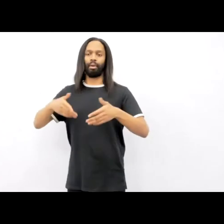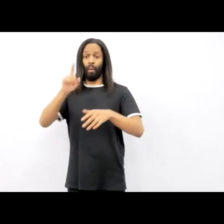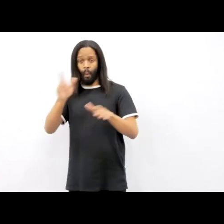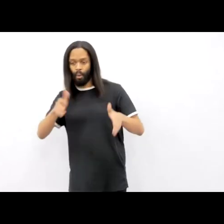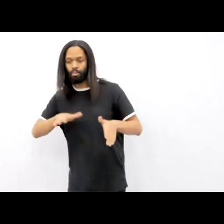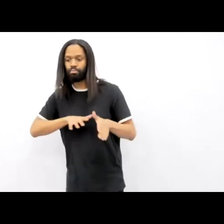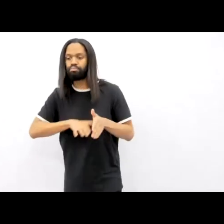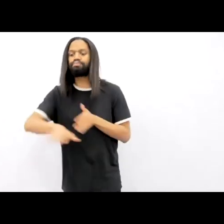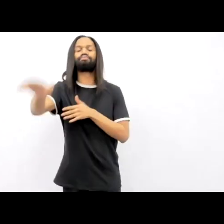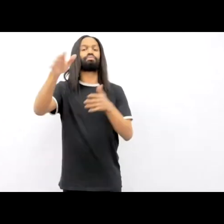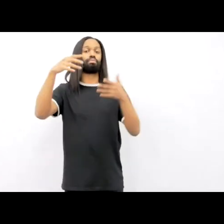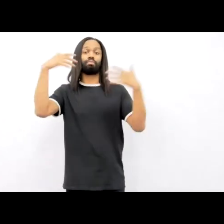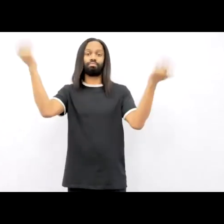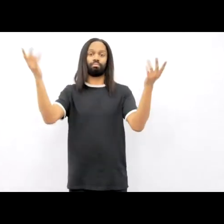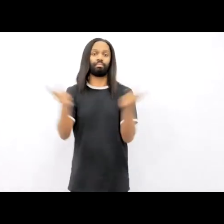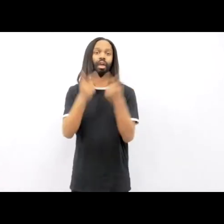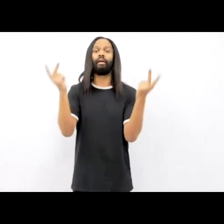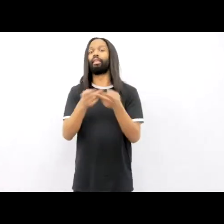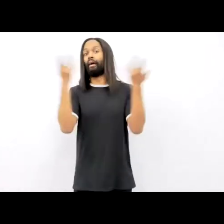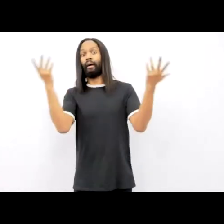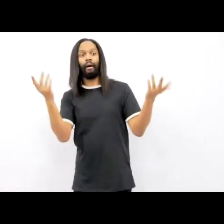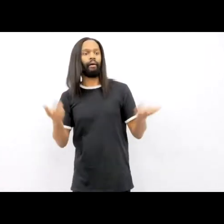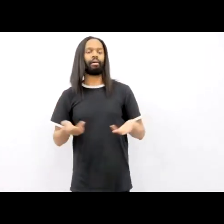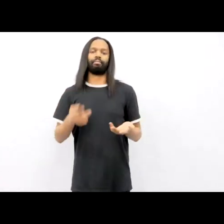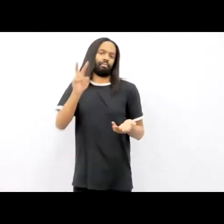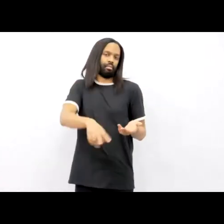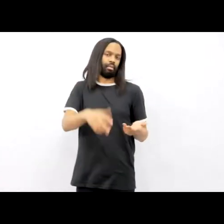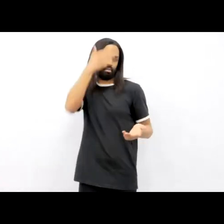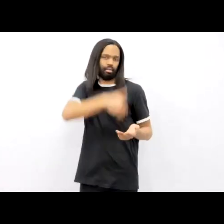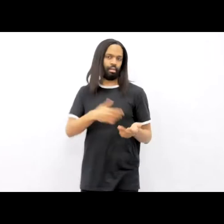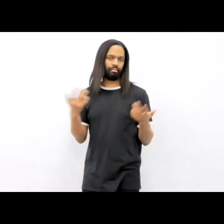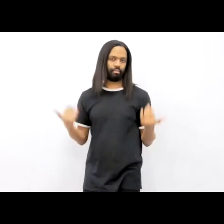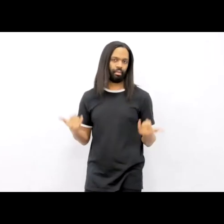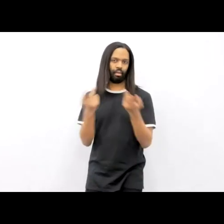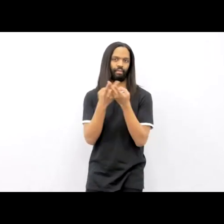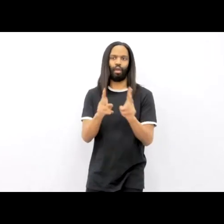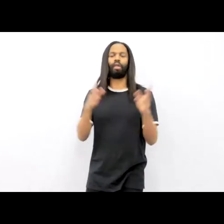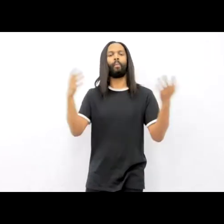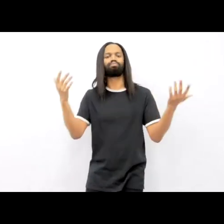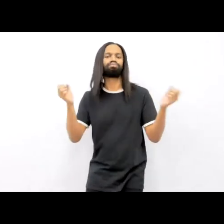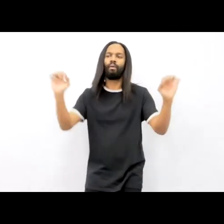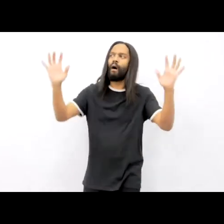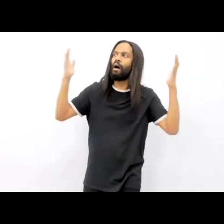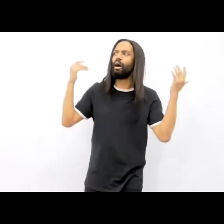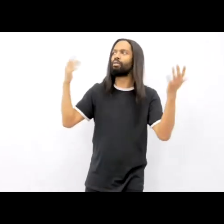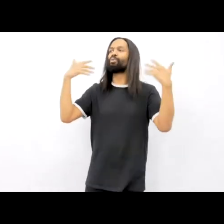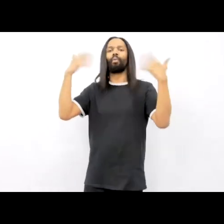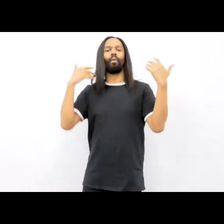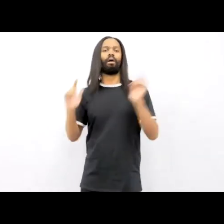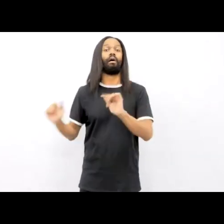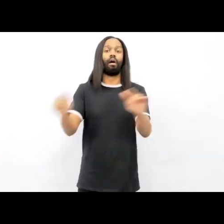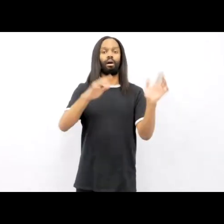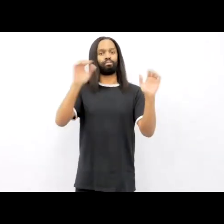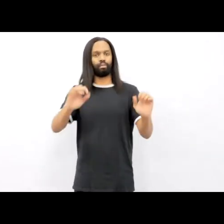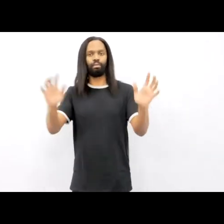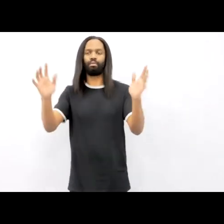espace urbain déjà dense en termes de présence d'espaces naturels, d'espaces naturels protégés,